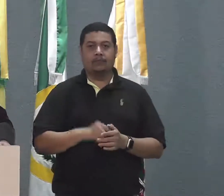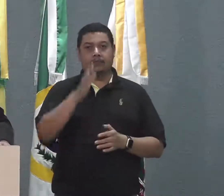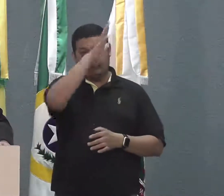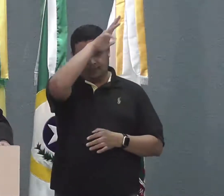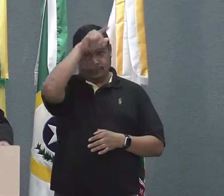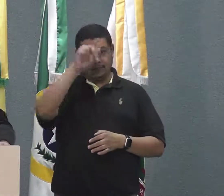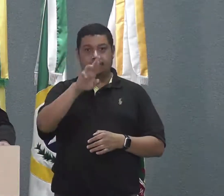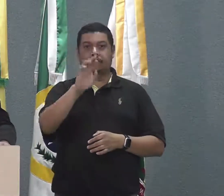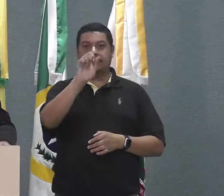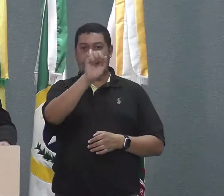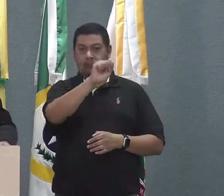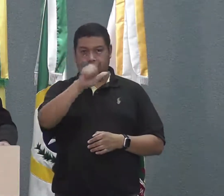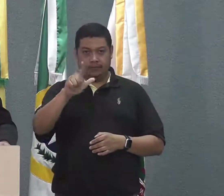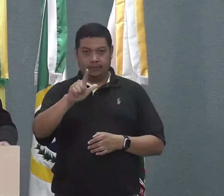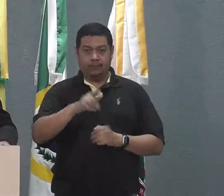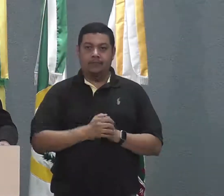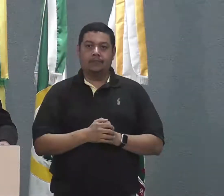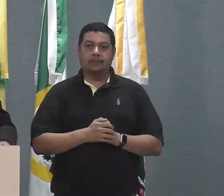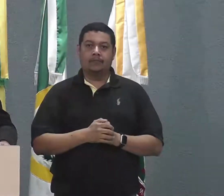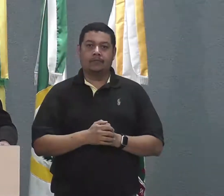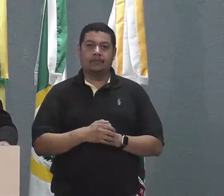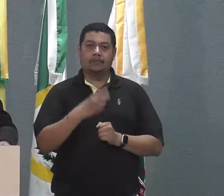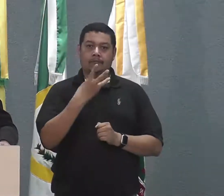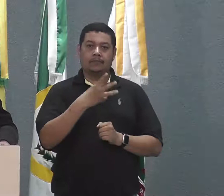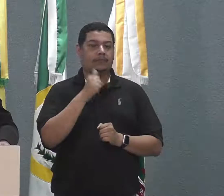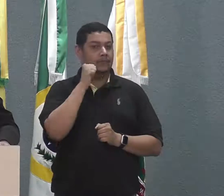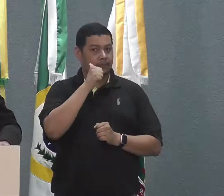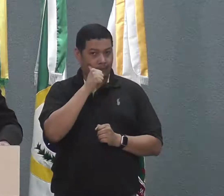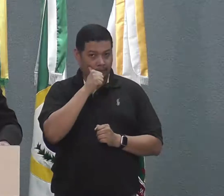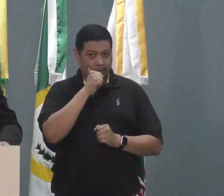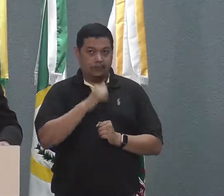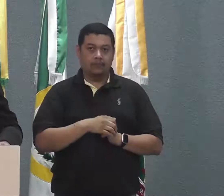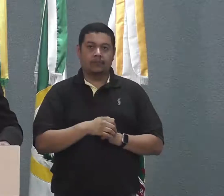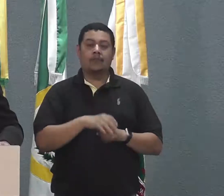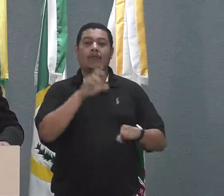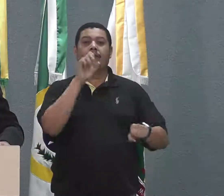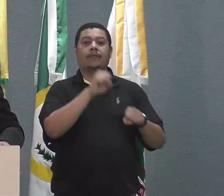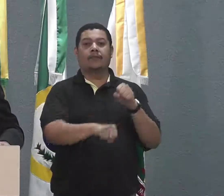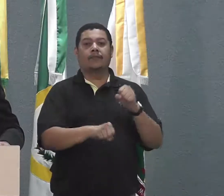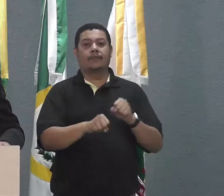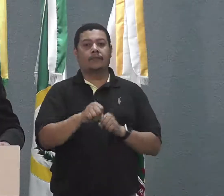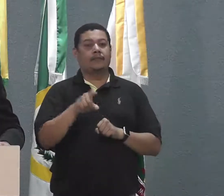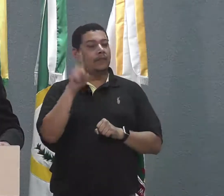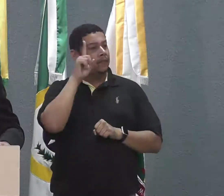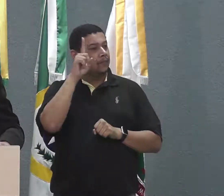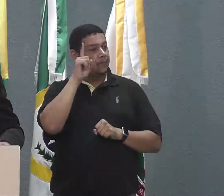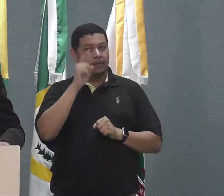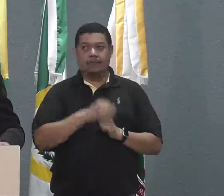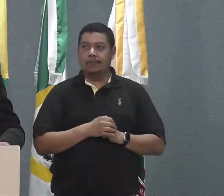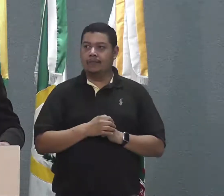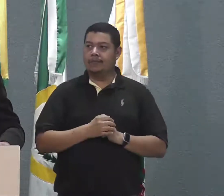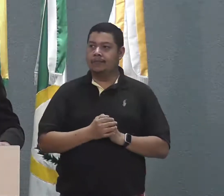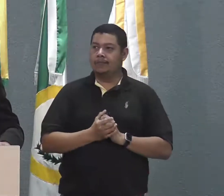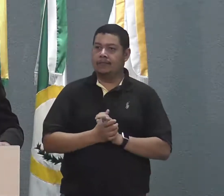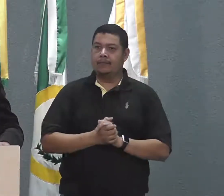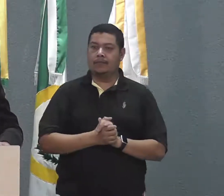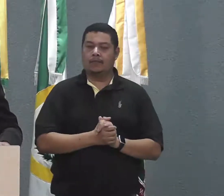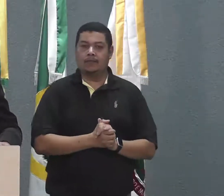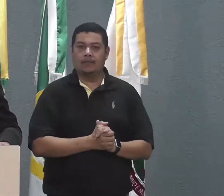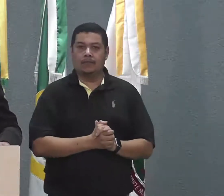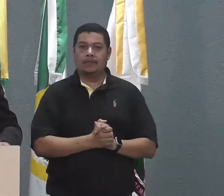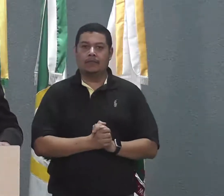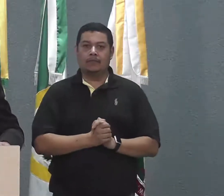Real, pelo menos 3 mulheres são vítimas de feminicídio por dia, Rita, colega do